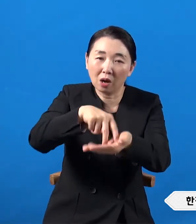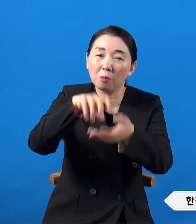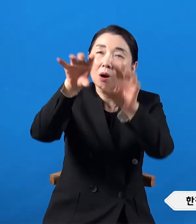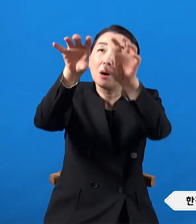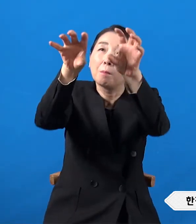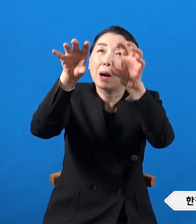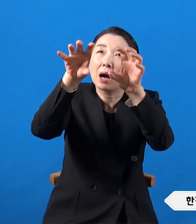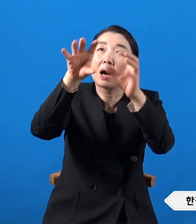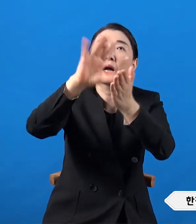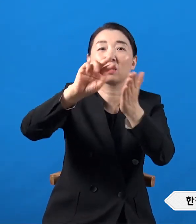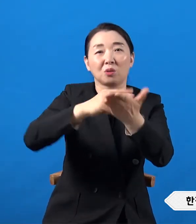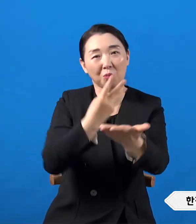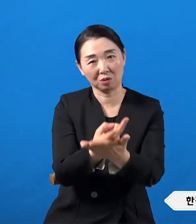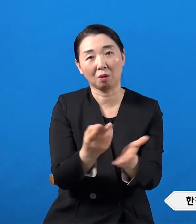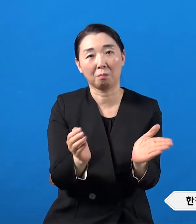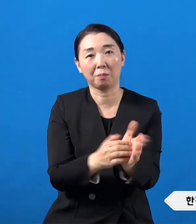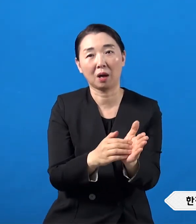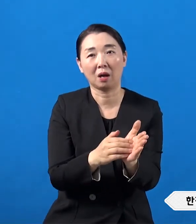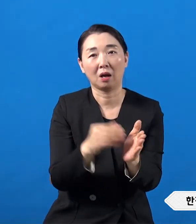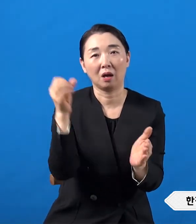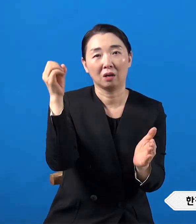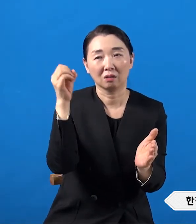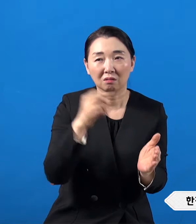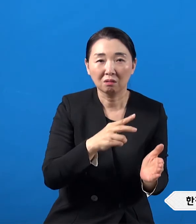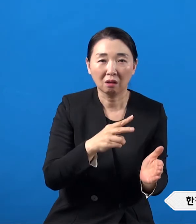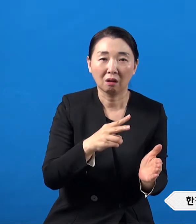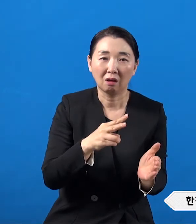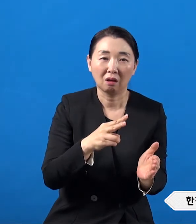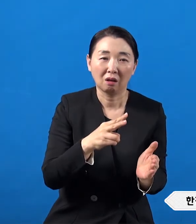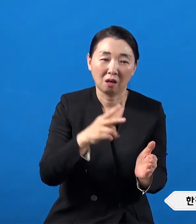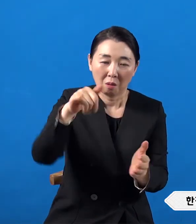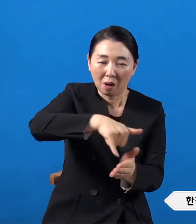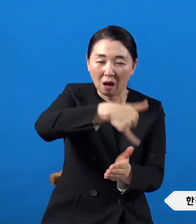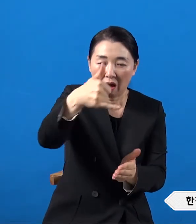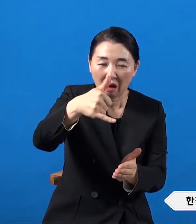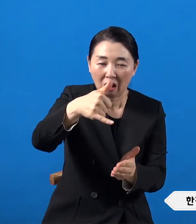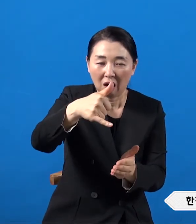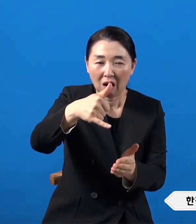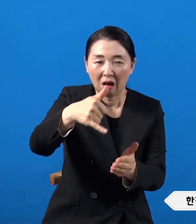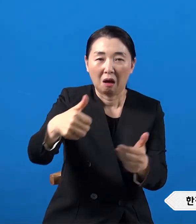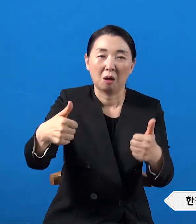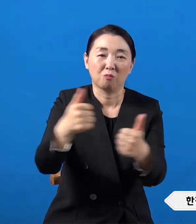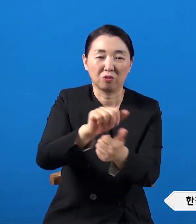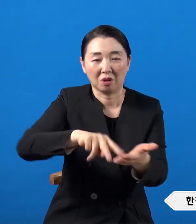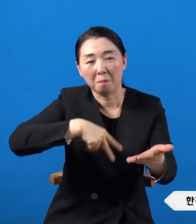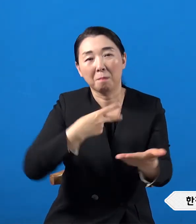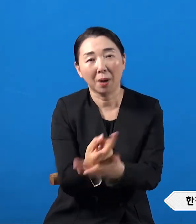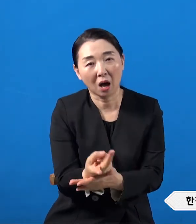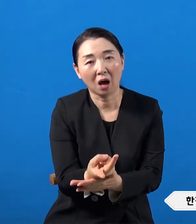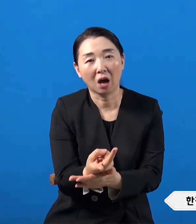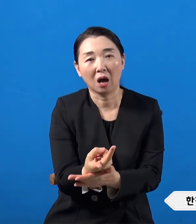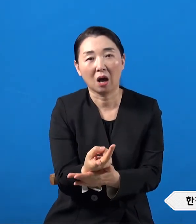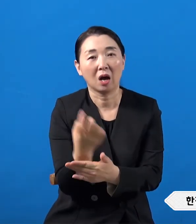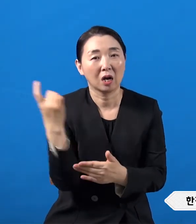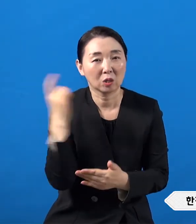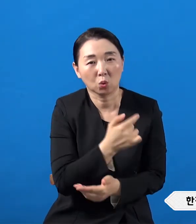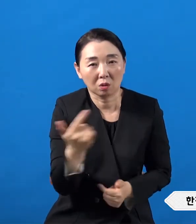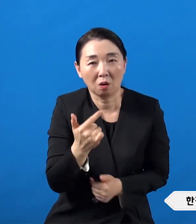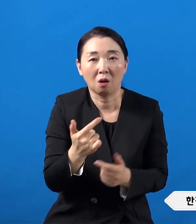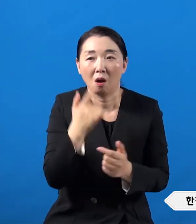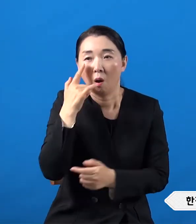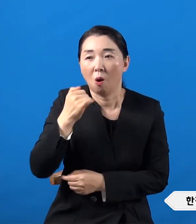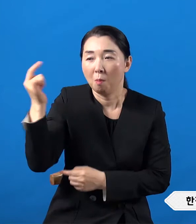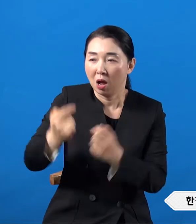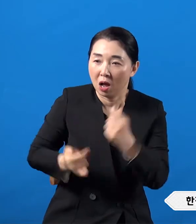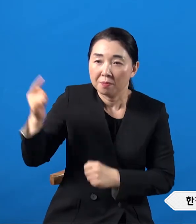올라가서 하다가 넘어져서 그냥 방구석에 놓여있던 밥솥에 부딪혔습니다. 쿵 하는 소리가 나니까